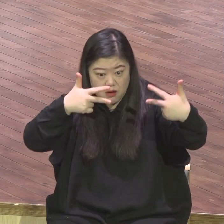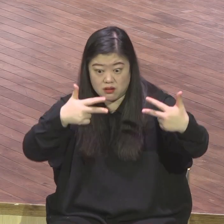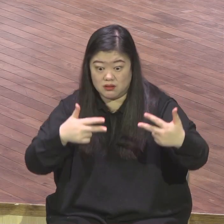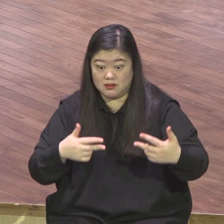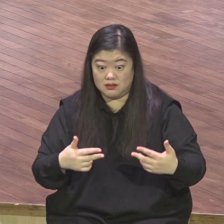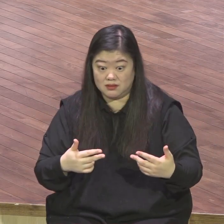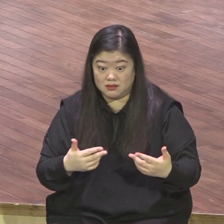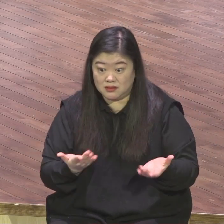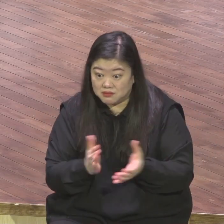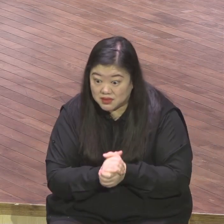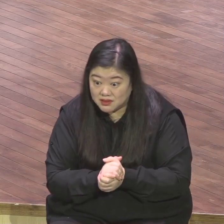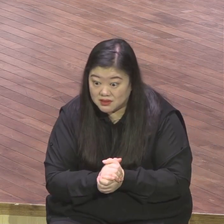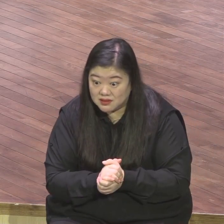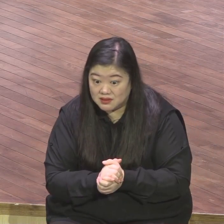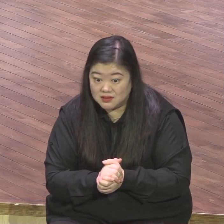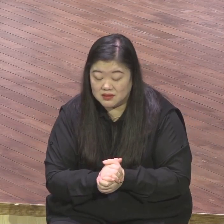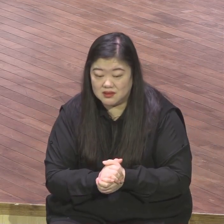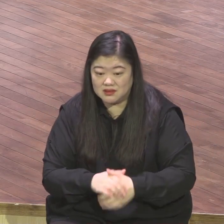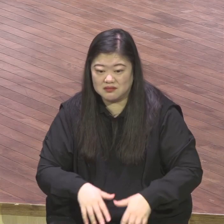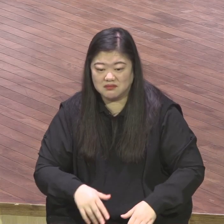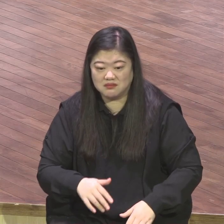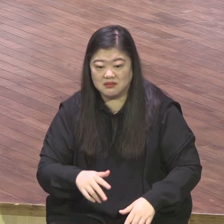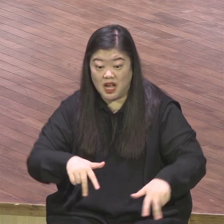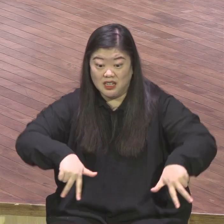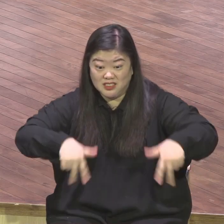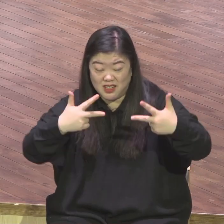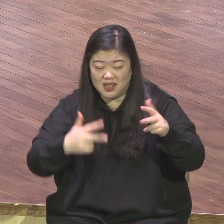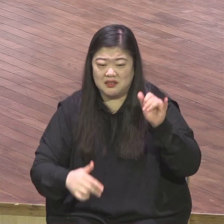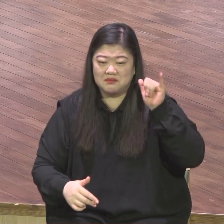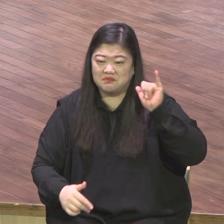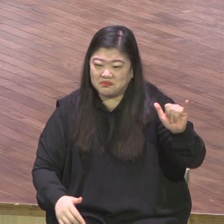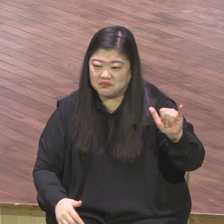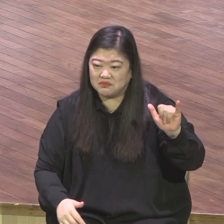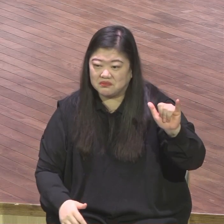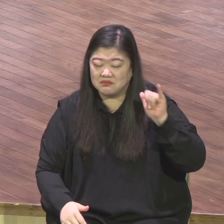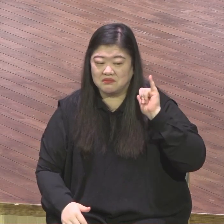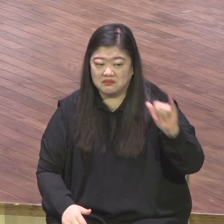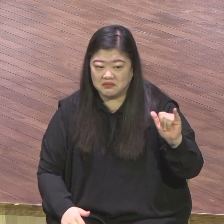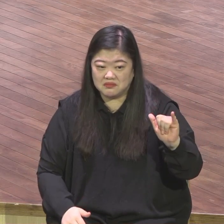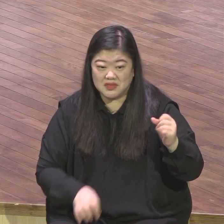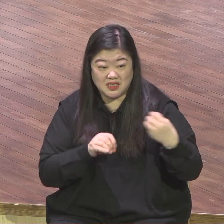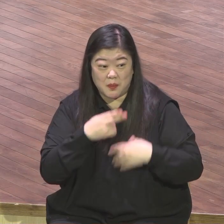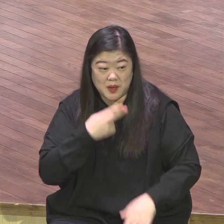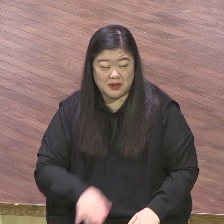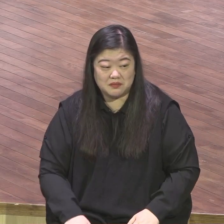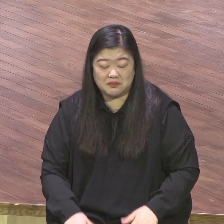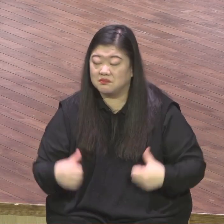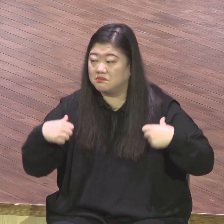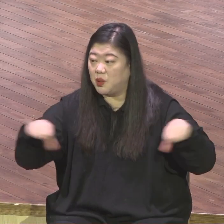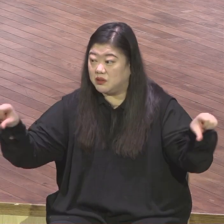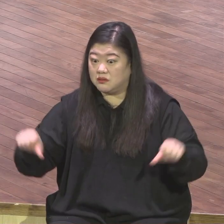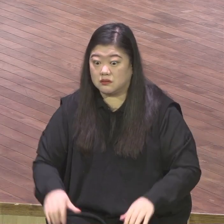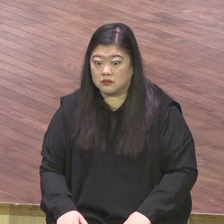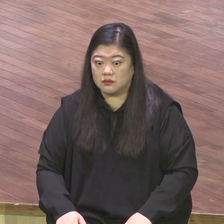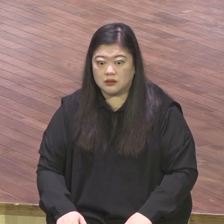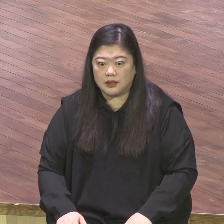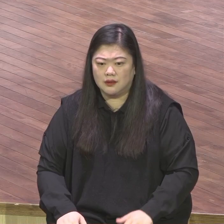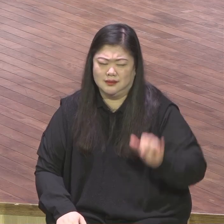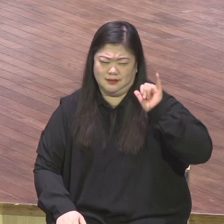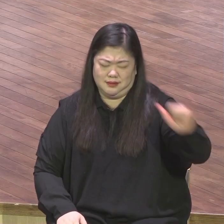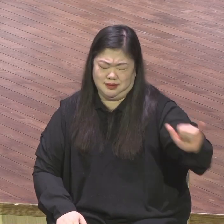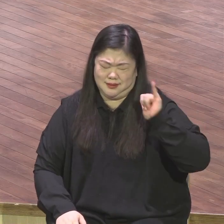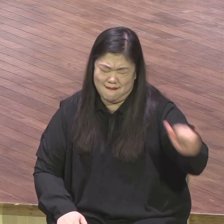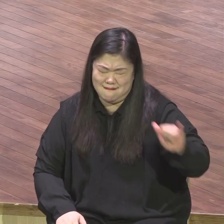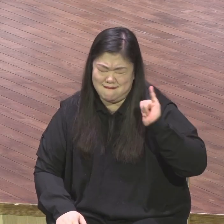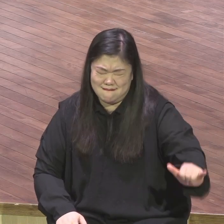아멘. 중꺾마. 절대 포기하지 마세요. 이 바울은 어떤 죽음의 위험이 와도 내가